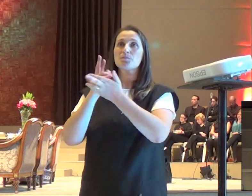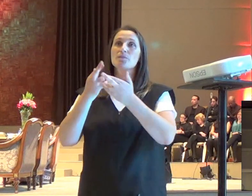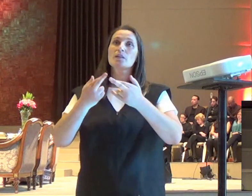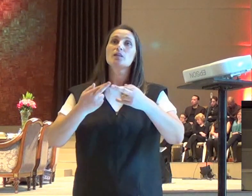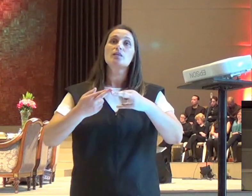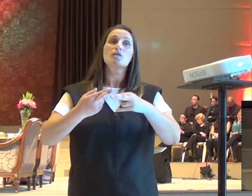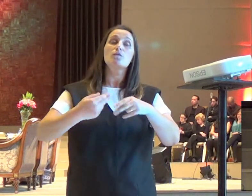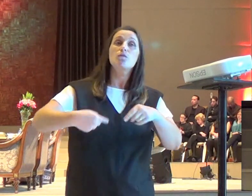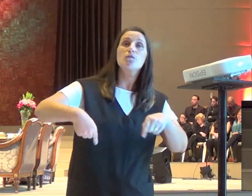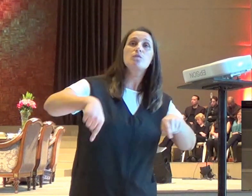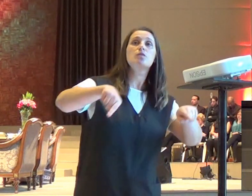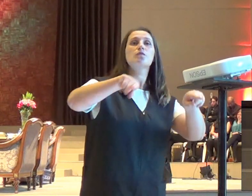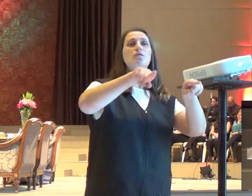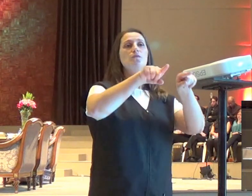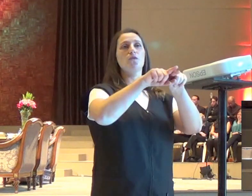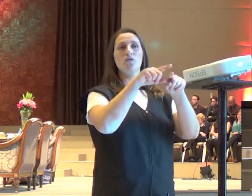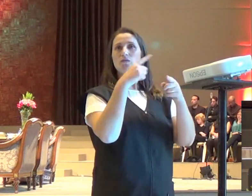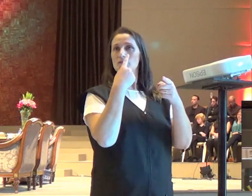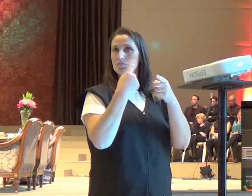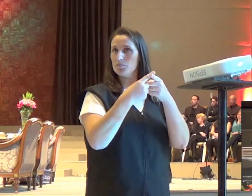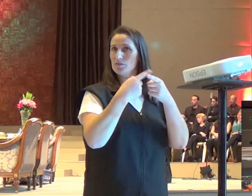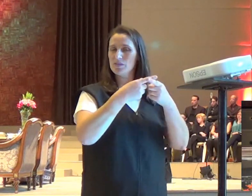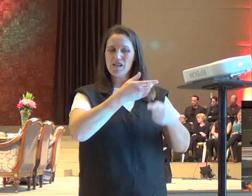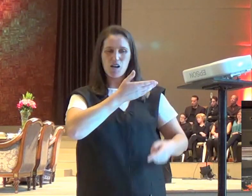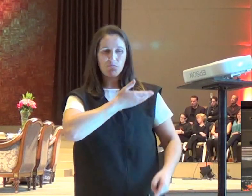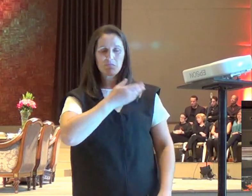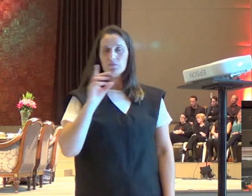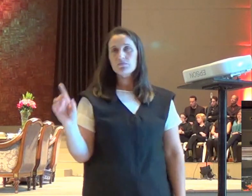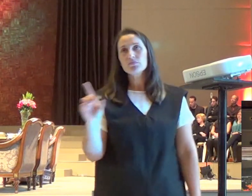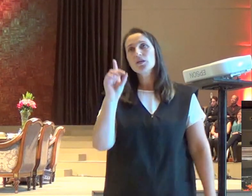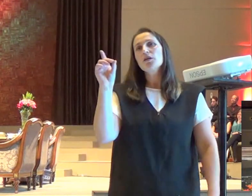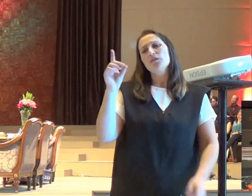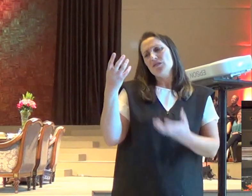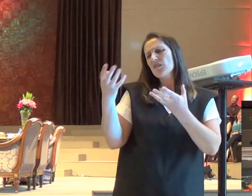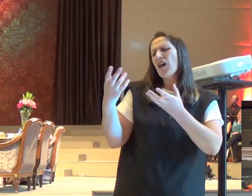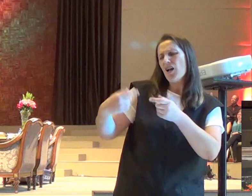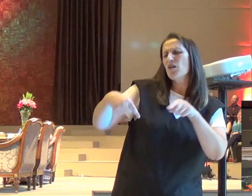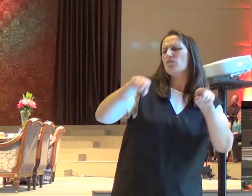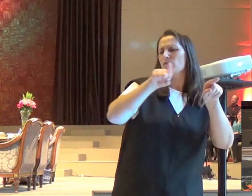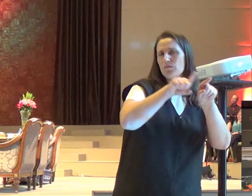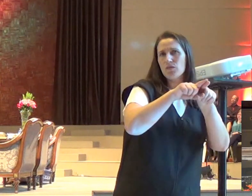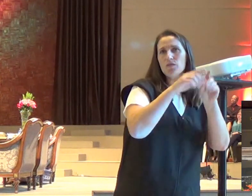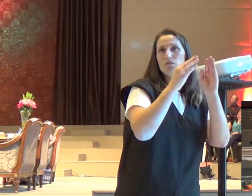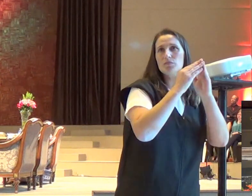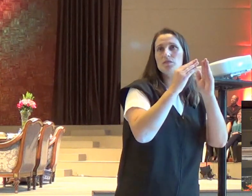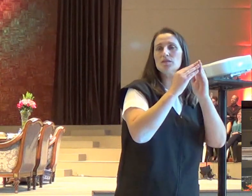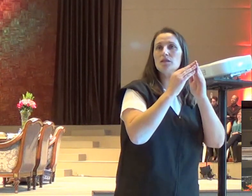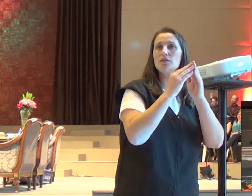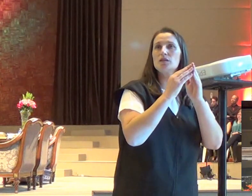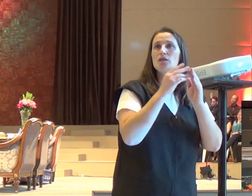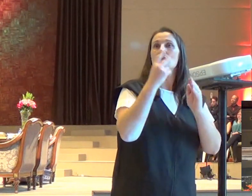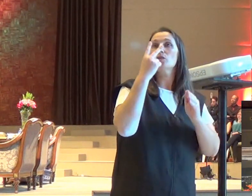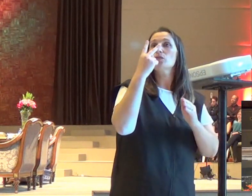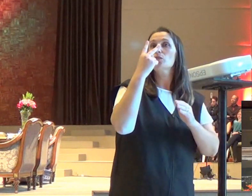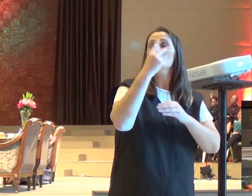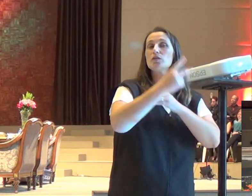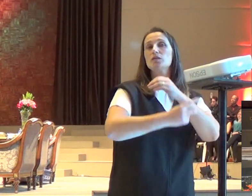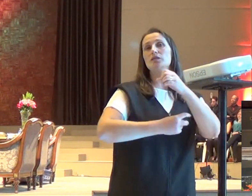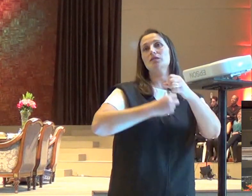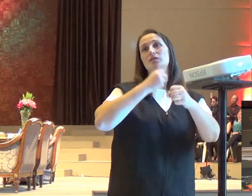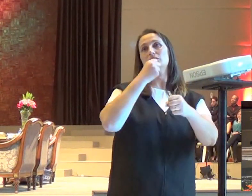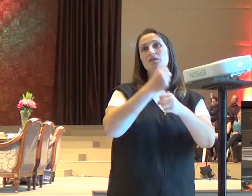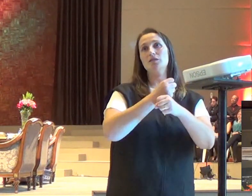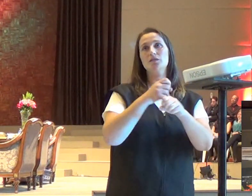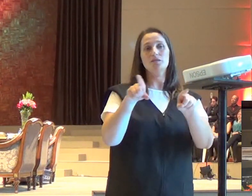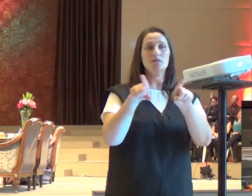porque há um movimento dos amigos de Davi para que o menino volte, ele fica dois anos na mesma cidade